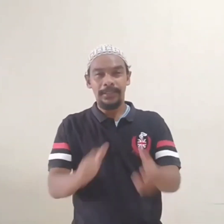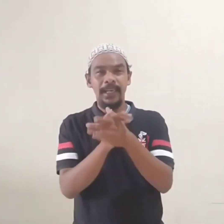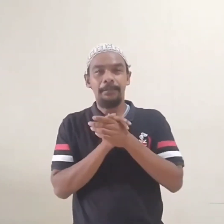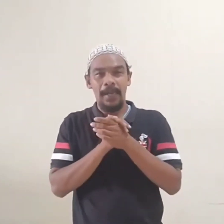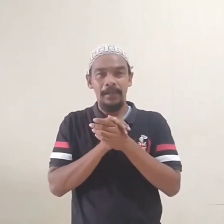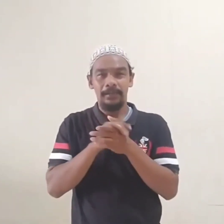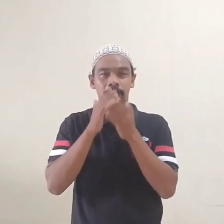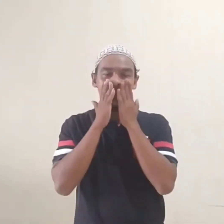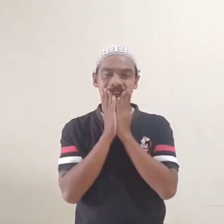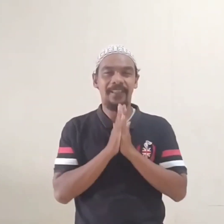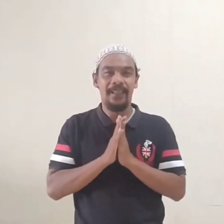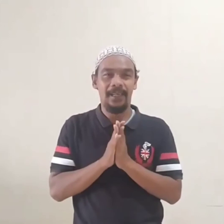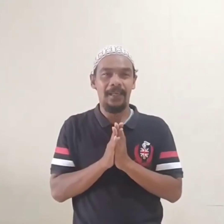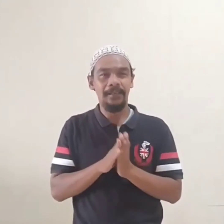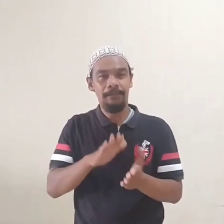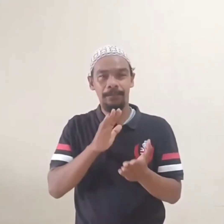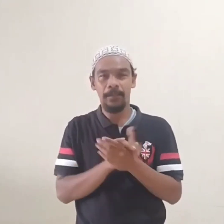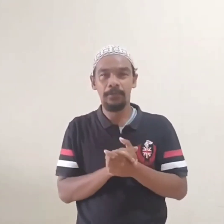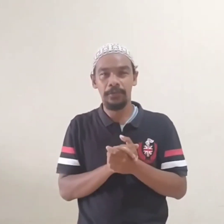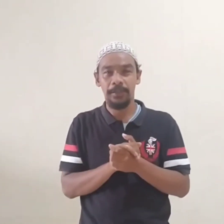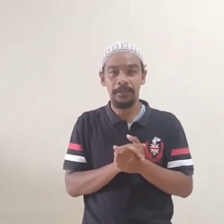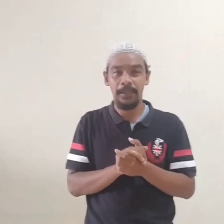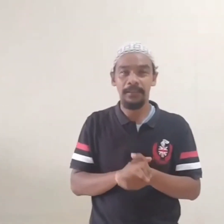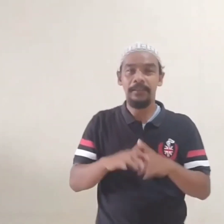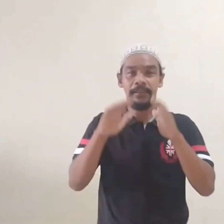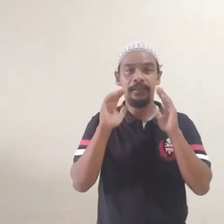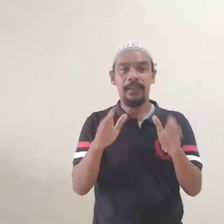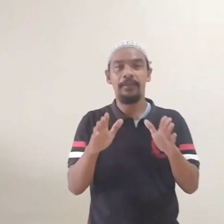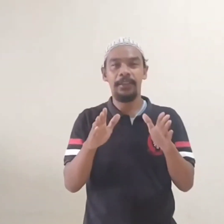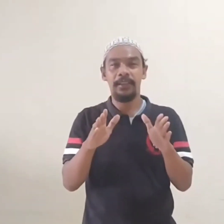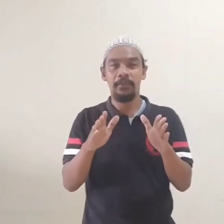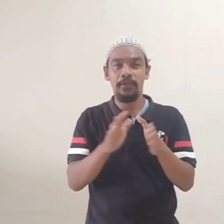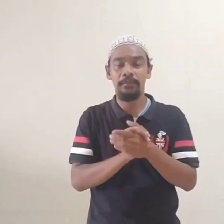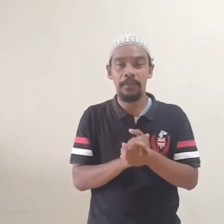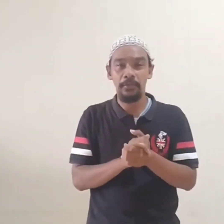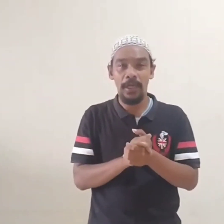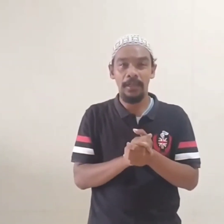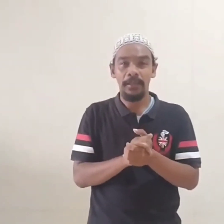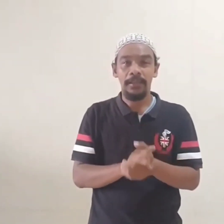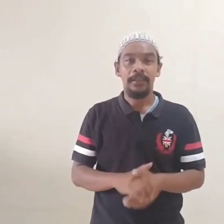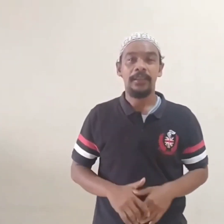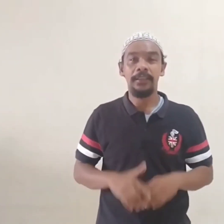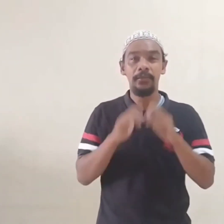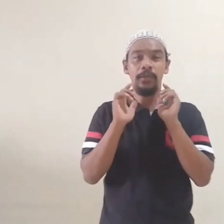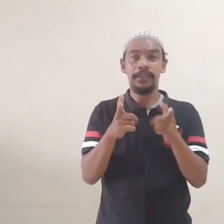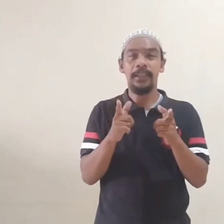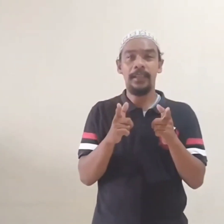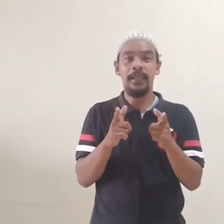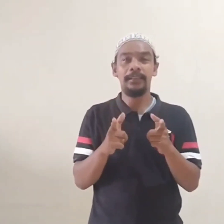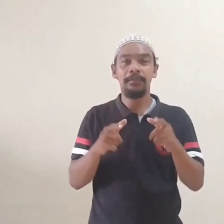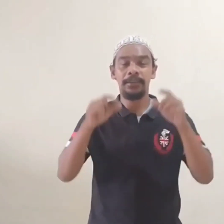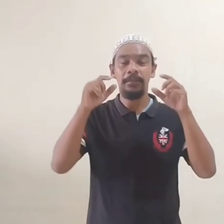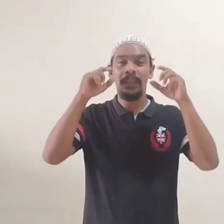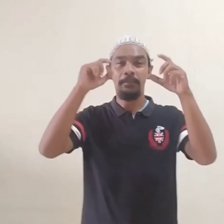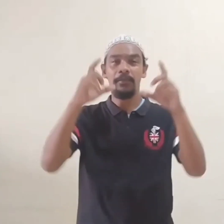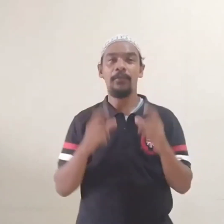tugasnya apa? Tugasnya adalah untuk teman-teman MIT Nurul Iman 2, nanti tugasnya adalah teman-teman ambil